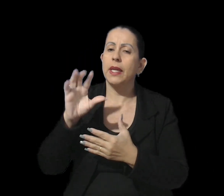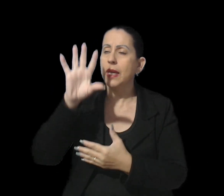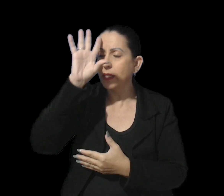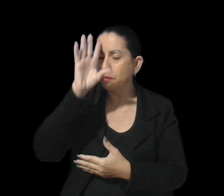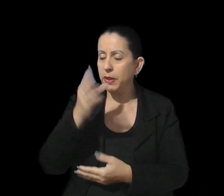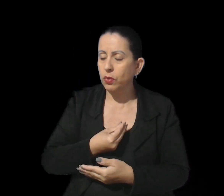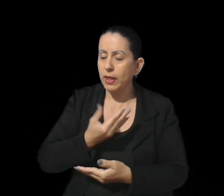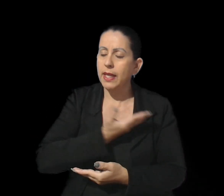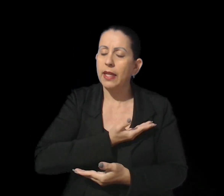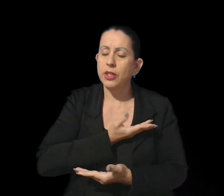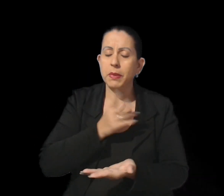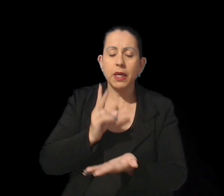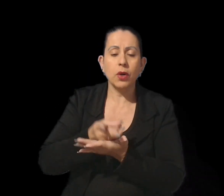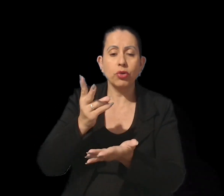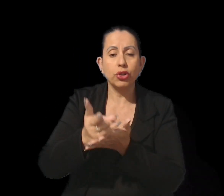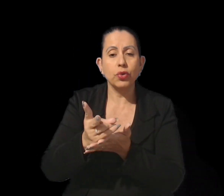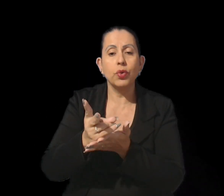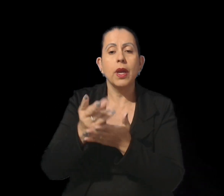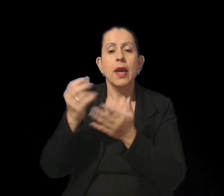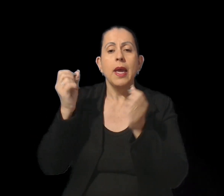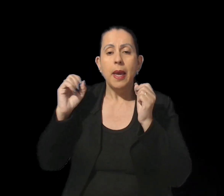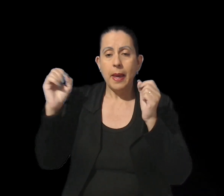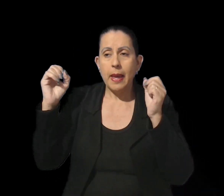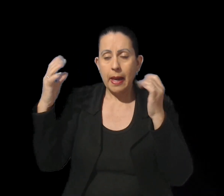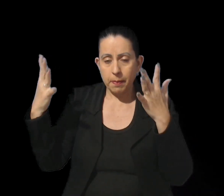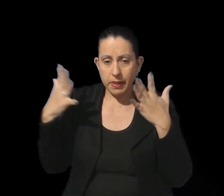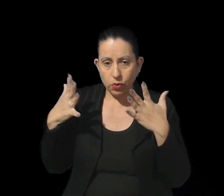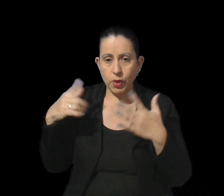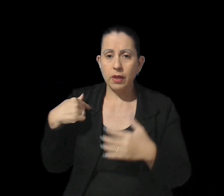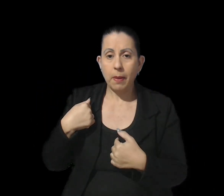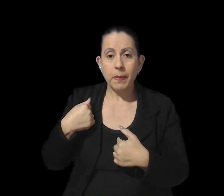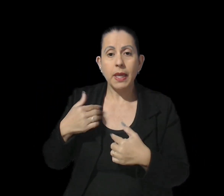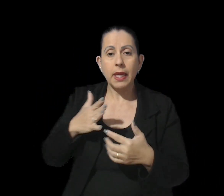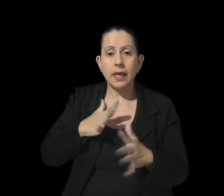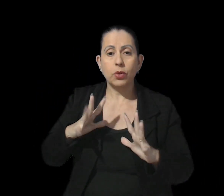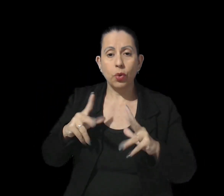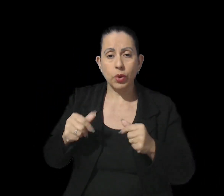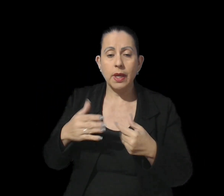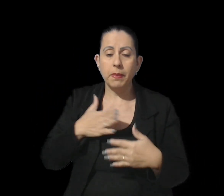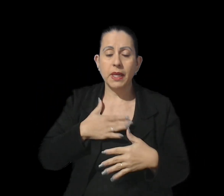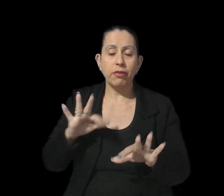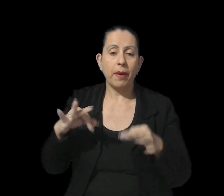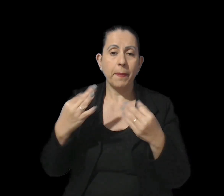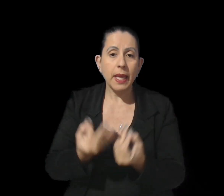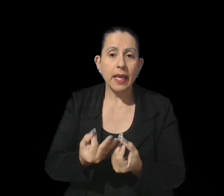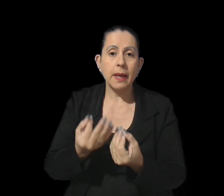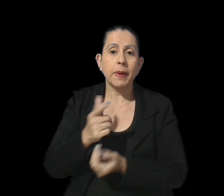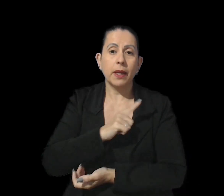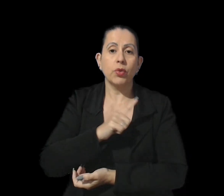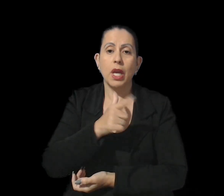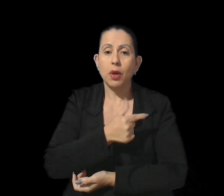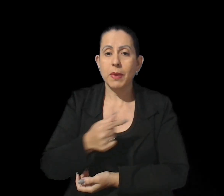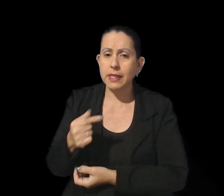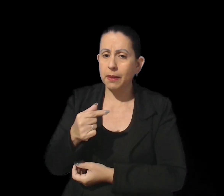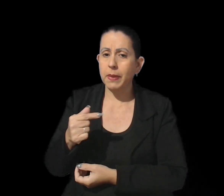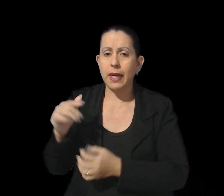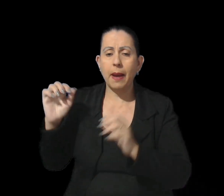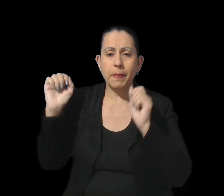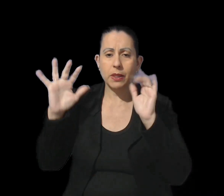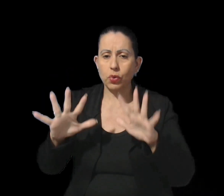a espiritualidade amiga continue abençoando a minha, a toda a minha família, para que eu tenha uma semana